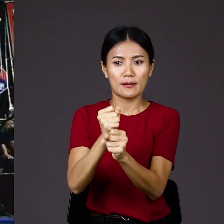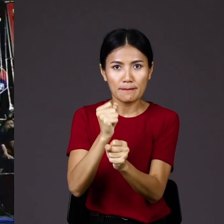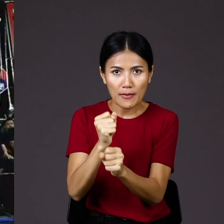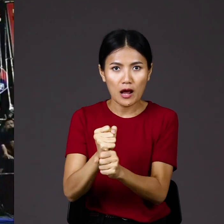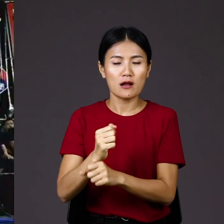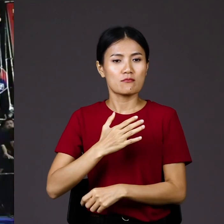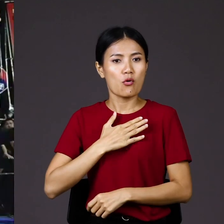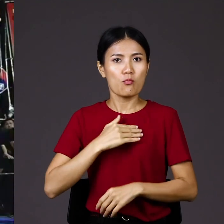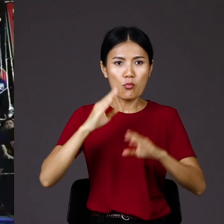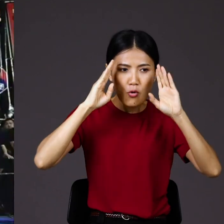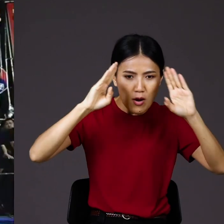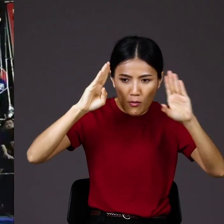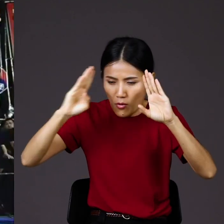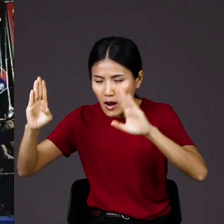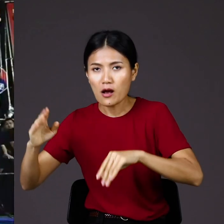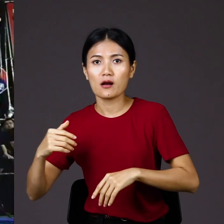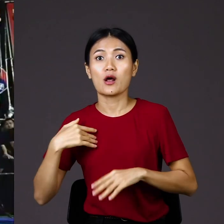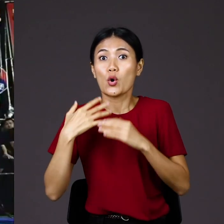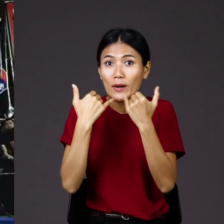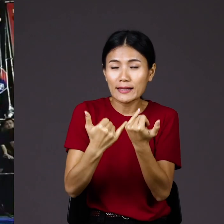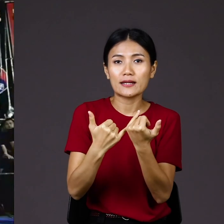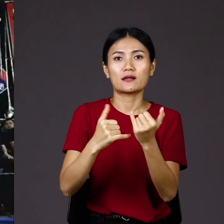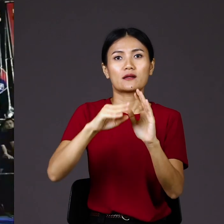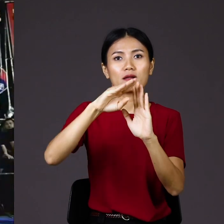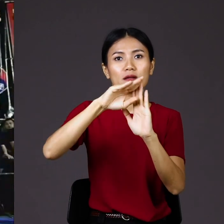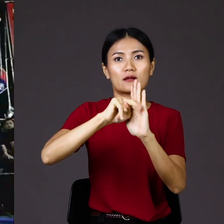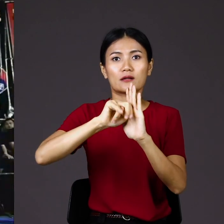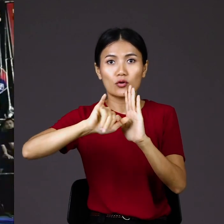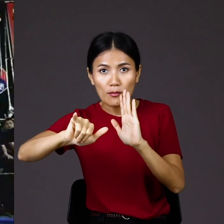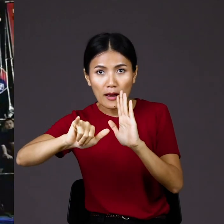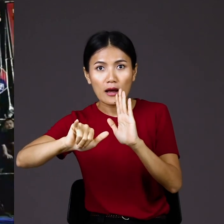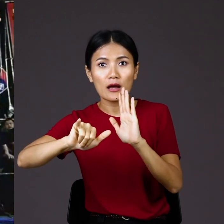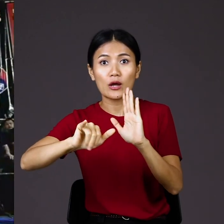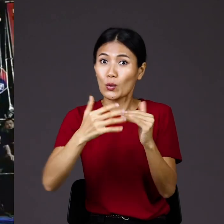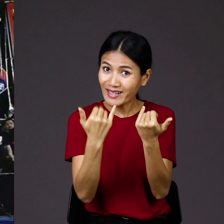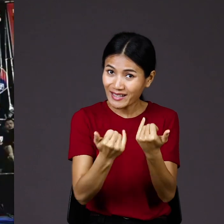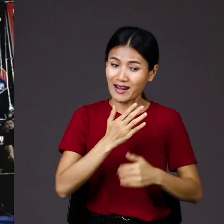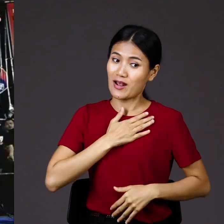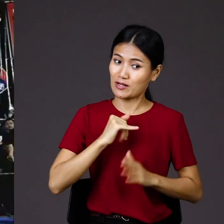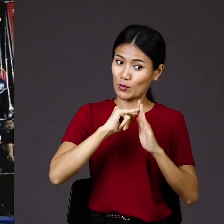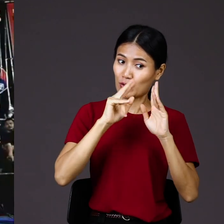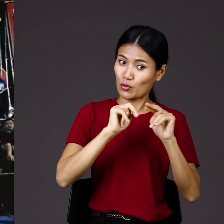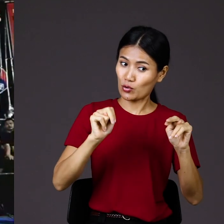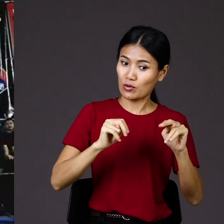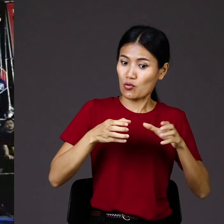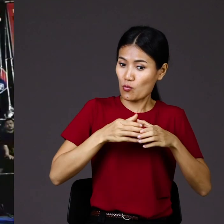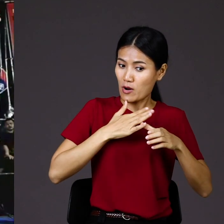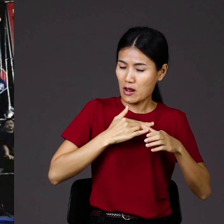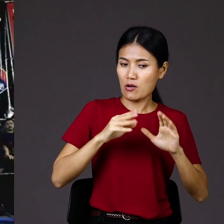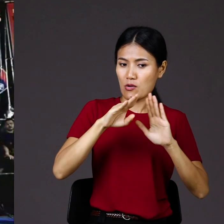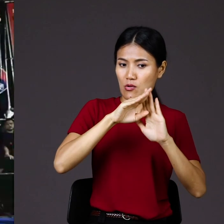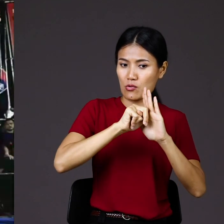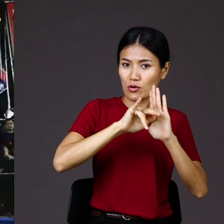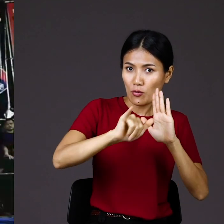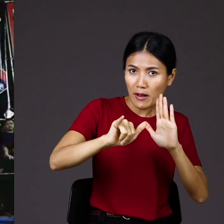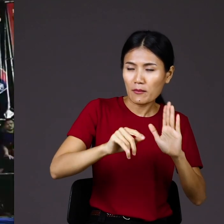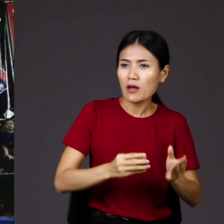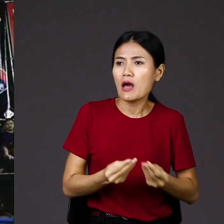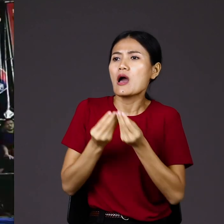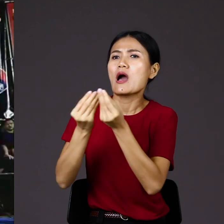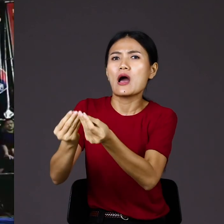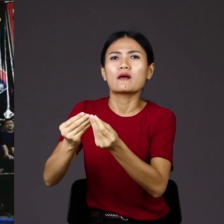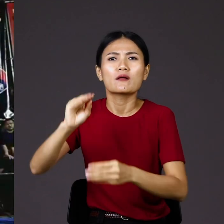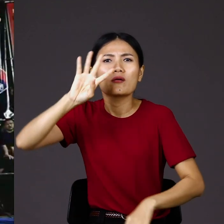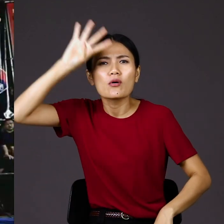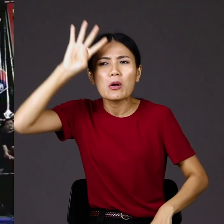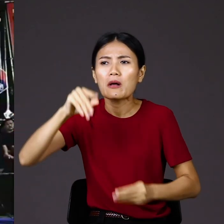นมาทุกอย่างแล้ววันนี้ทำนโยบายออกมายังไม่เป็นที่น่าพอใจของคุณธนาธรจึงรุ่งเรืองกิจมี